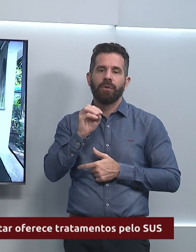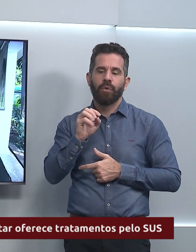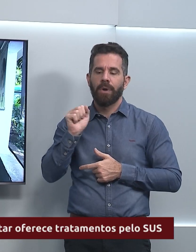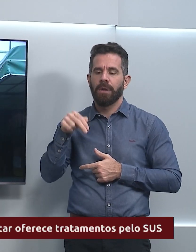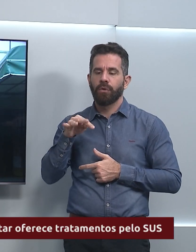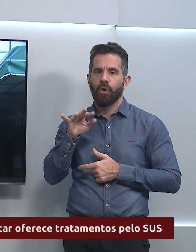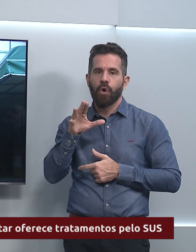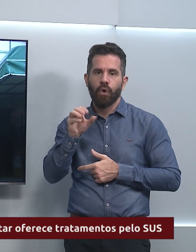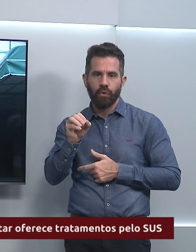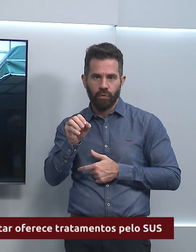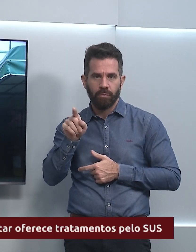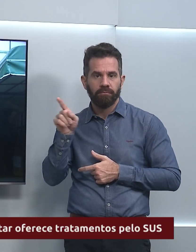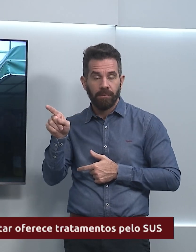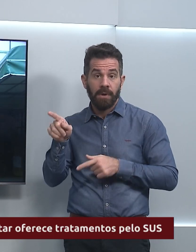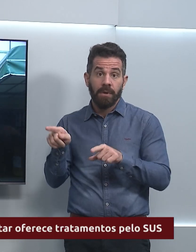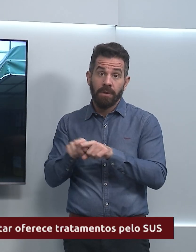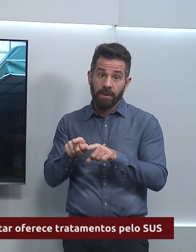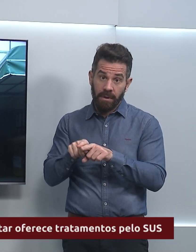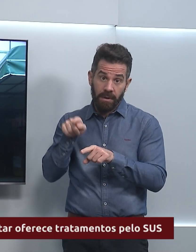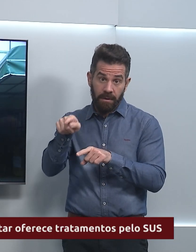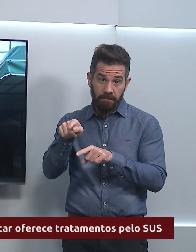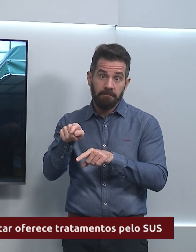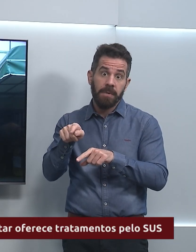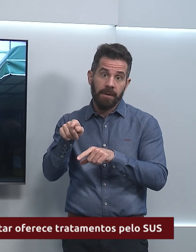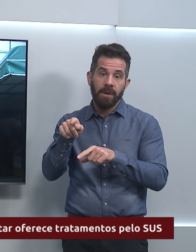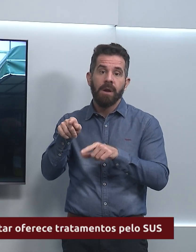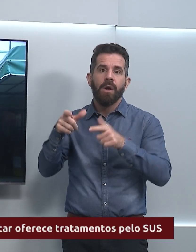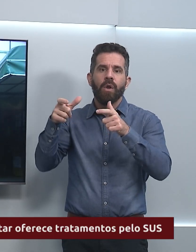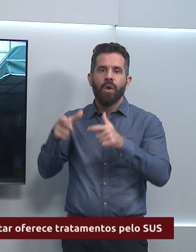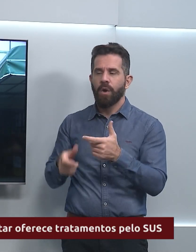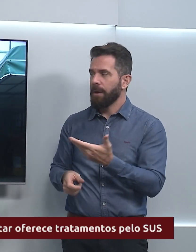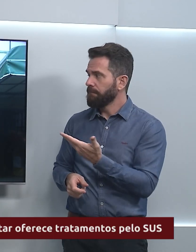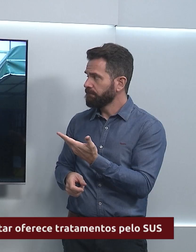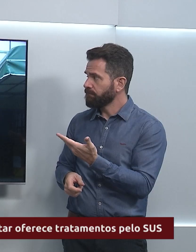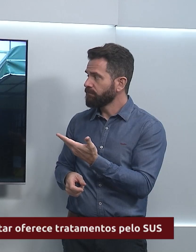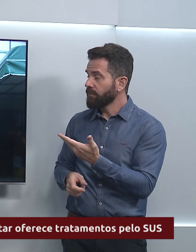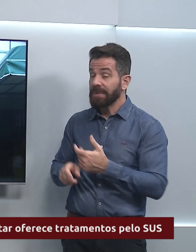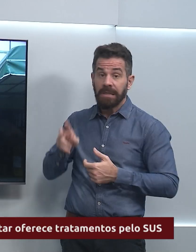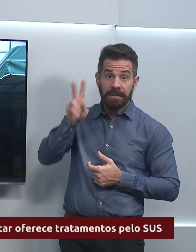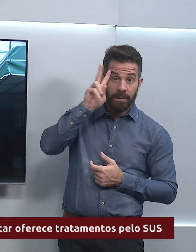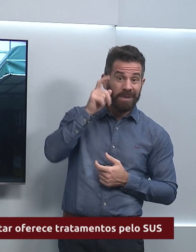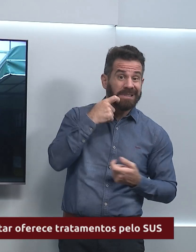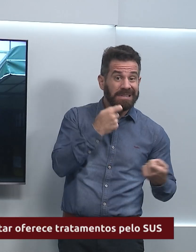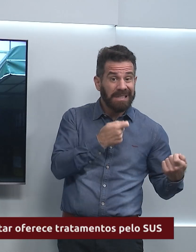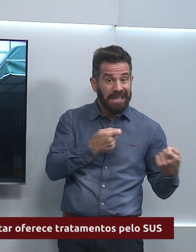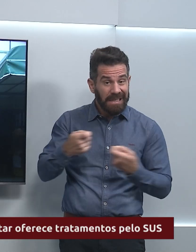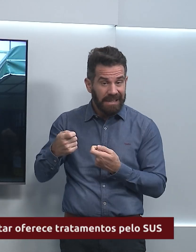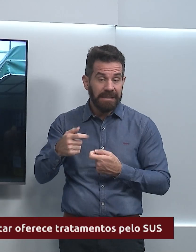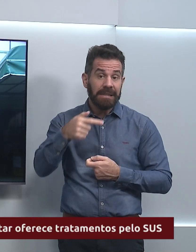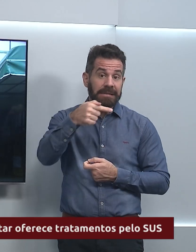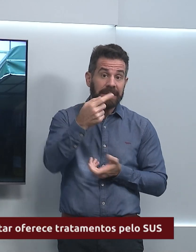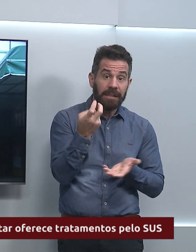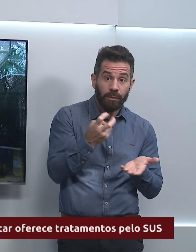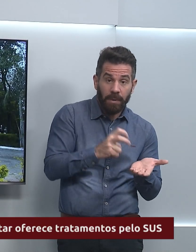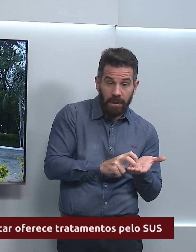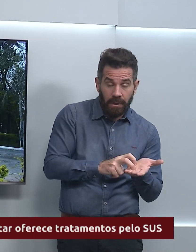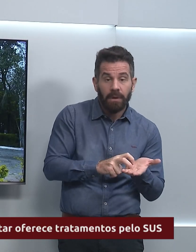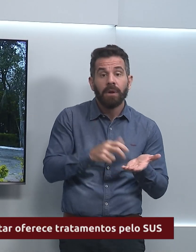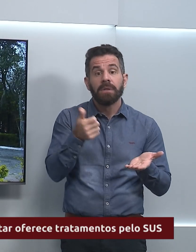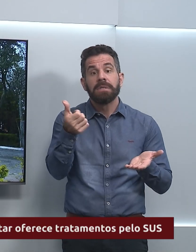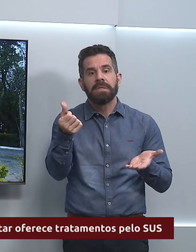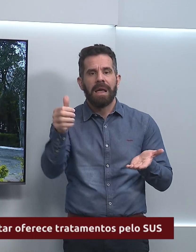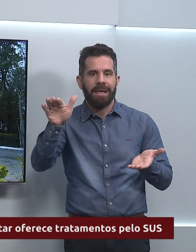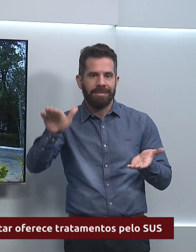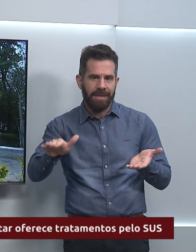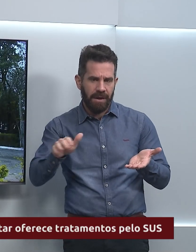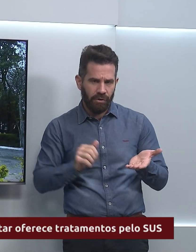rodovia BR-153, quilômetro 8. A unidade funciona de segunda a sexta-feira, das 7 da manhã às 18 horas, com